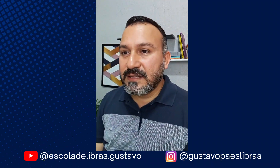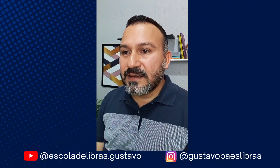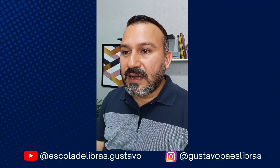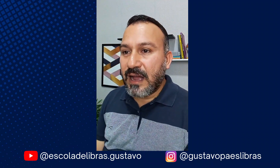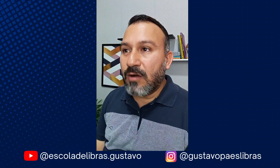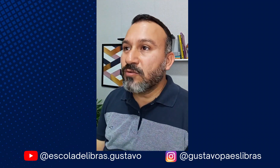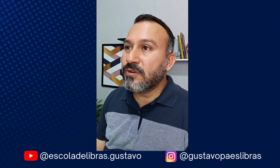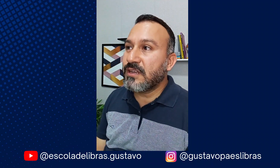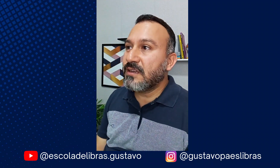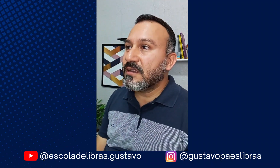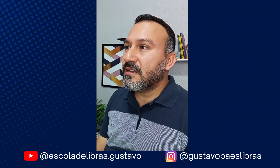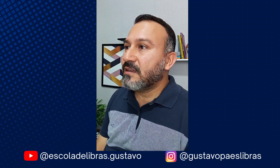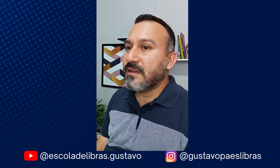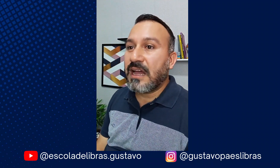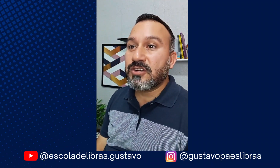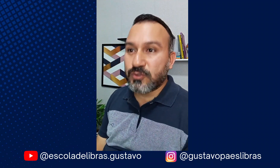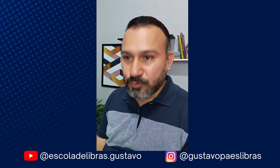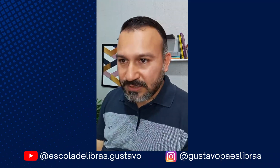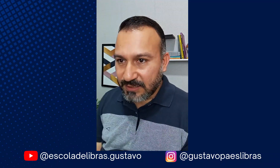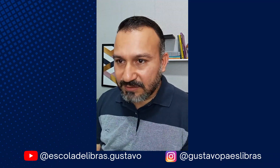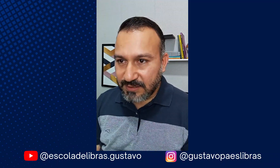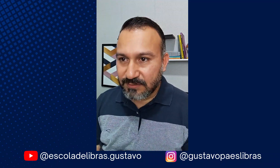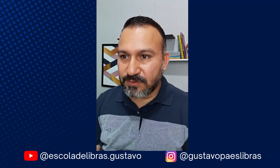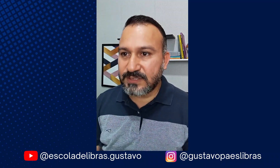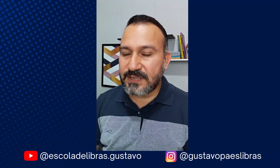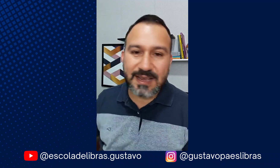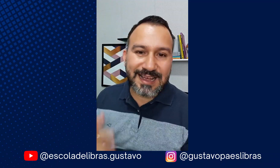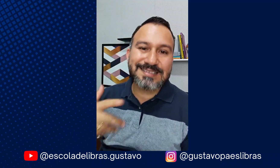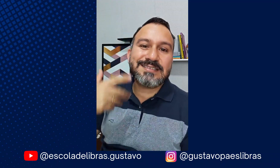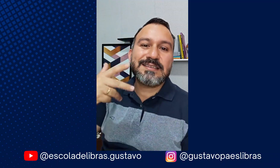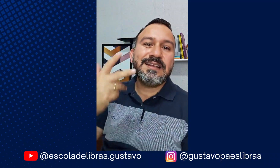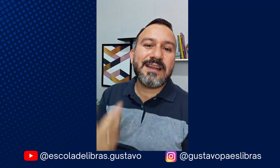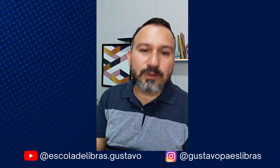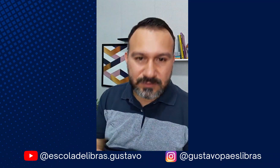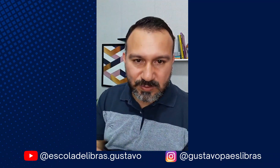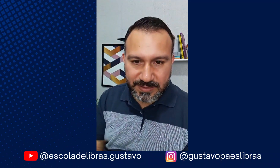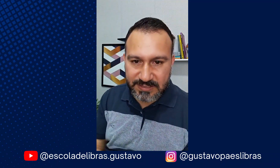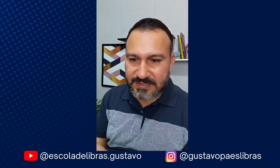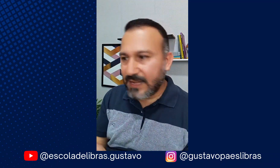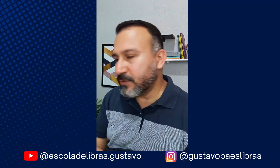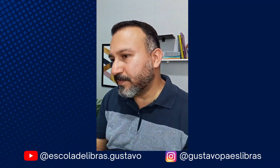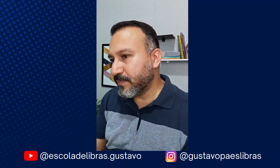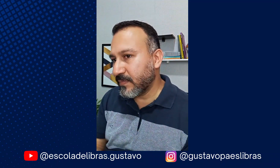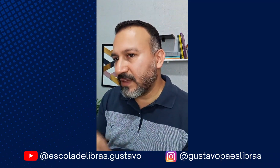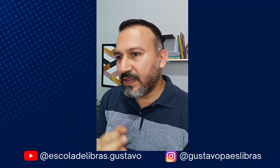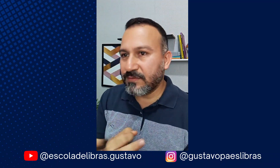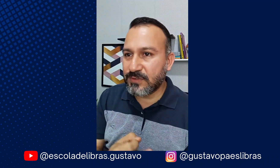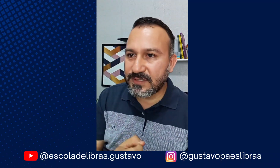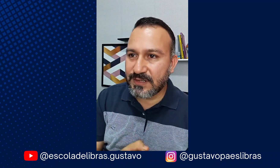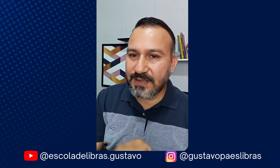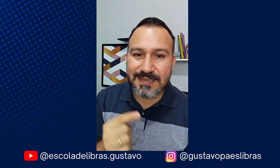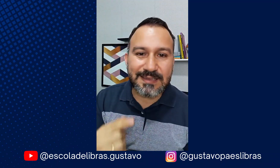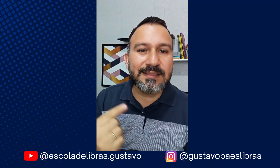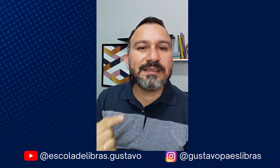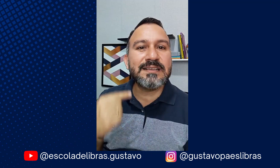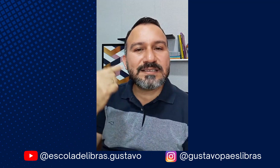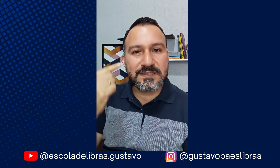Mas algo que ajuda você a acelerar o seu aprendizado é